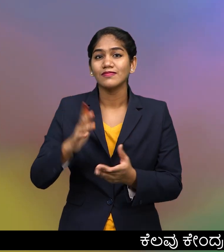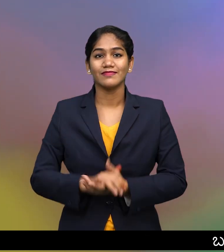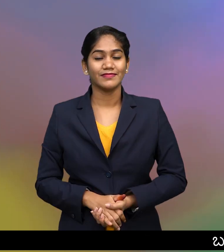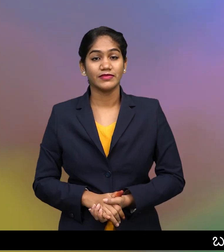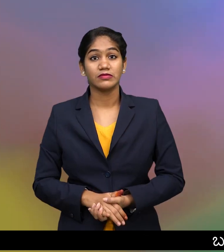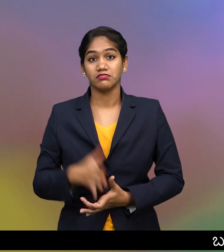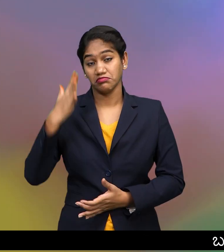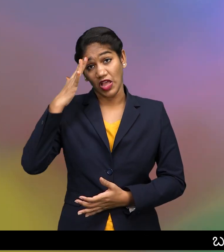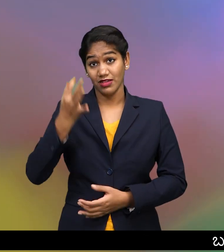ಬುದ್ಧಿವಂತಿಕೆ,